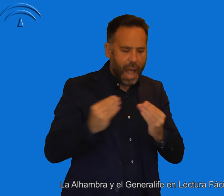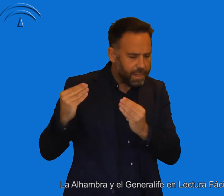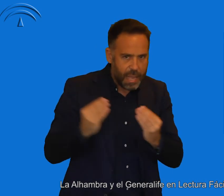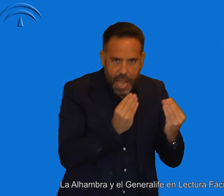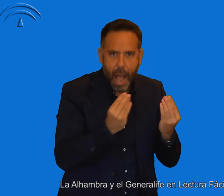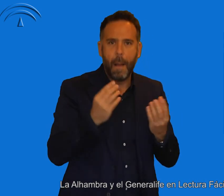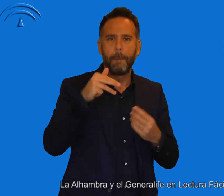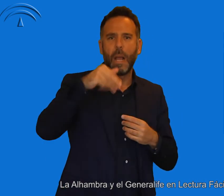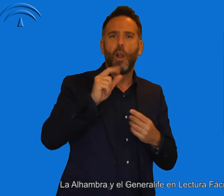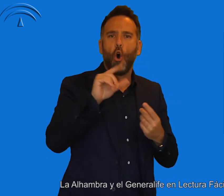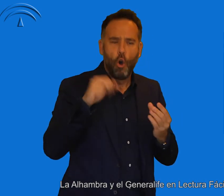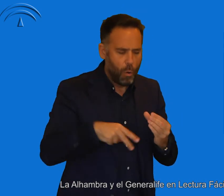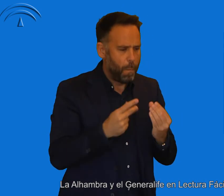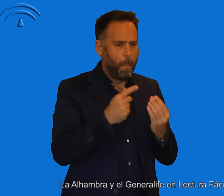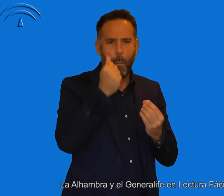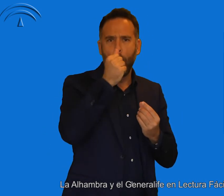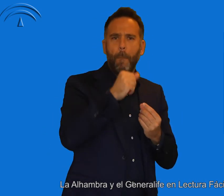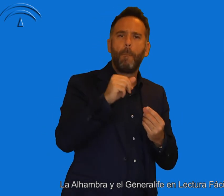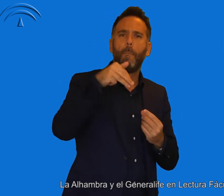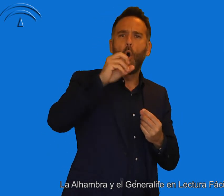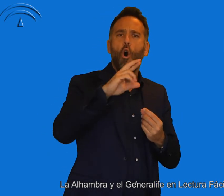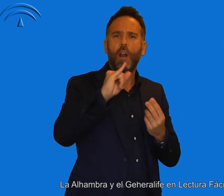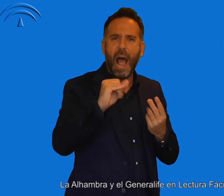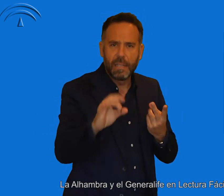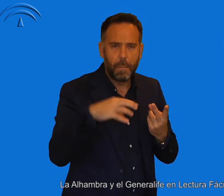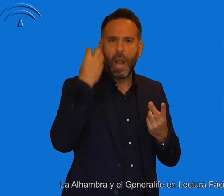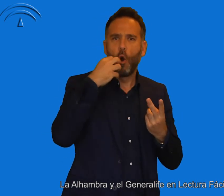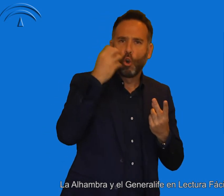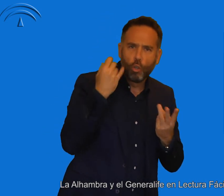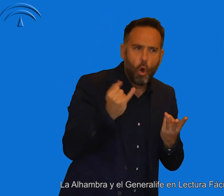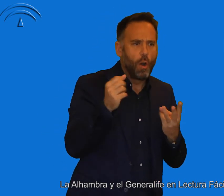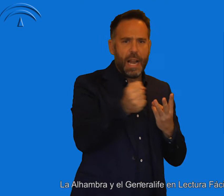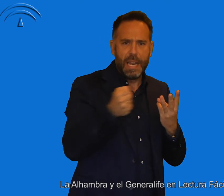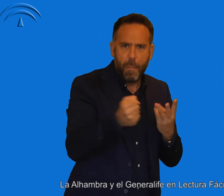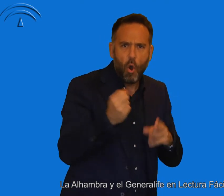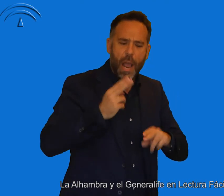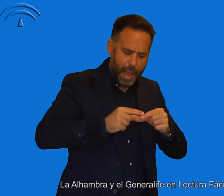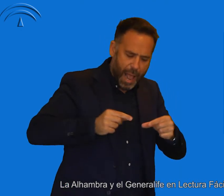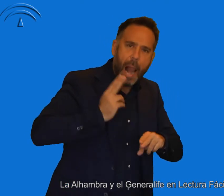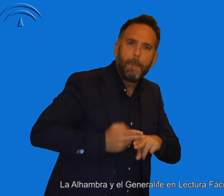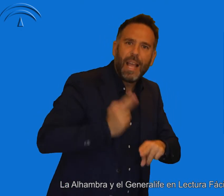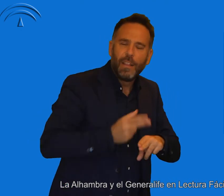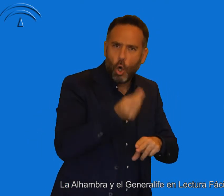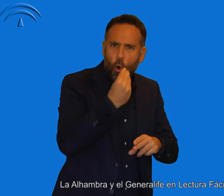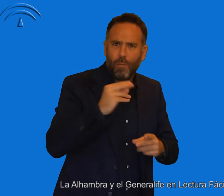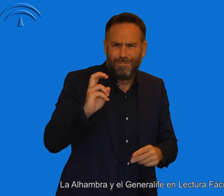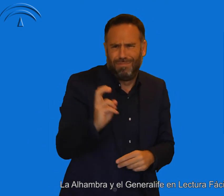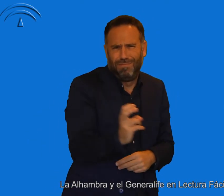sandías, melones, granados, moreras, melocotones, limones, almendros, etc.